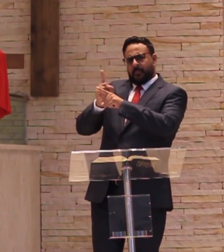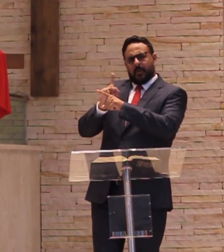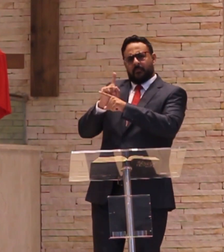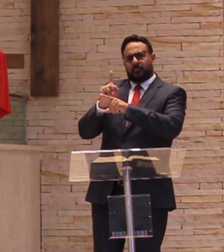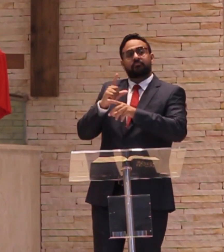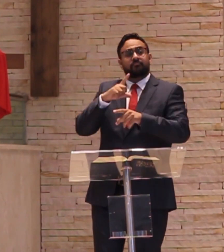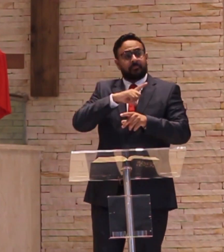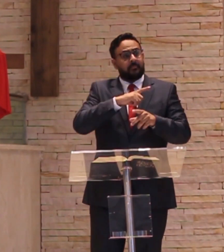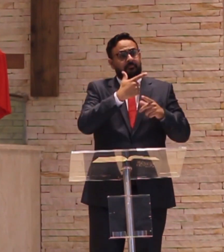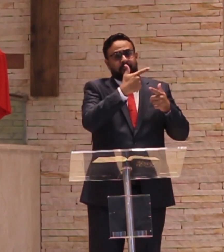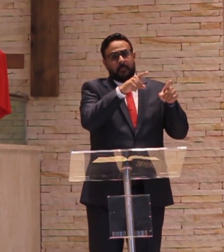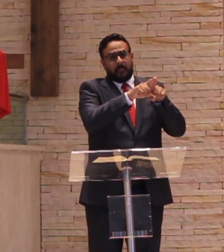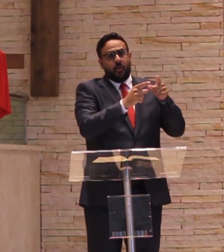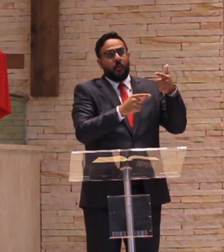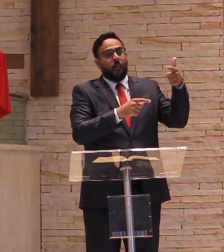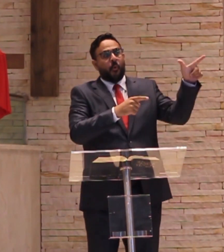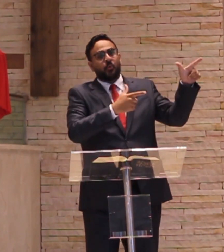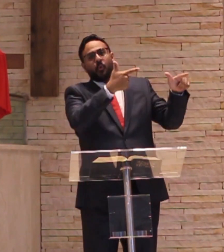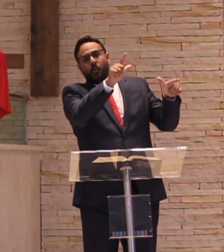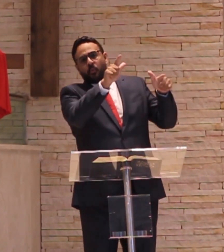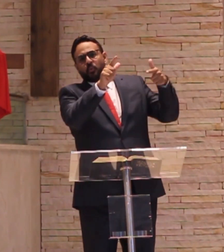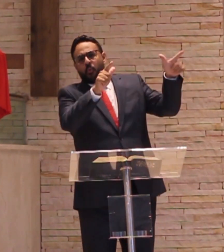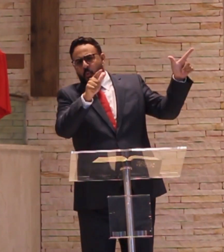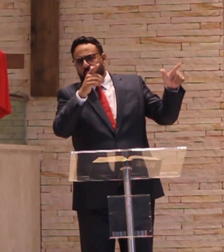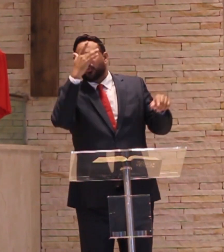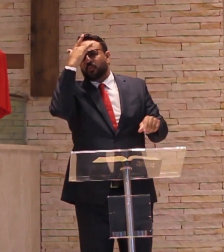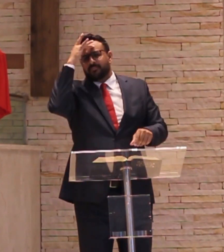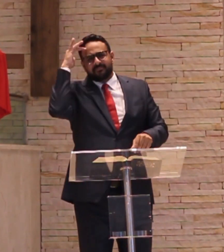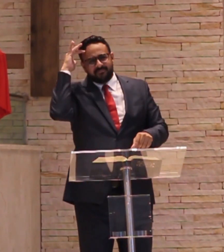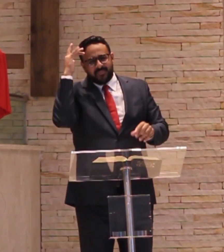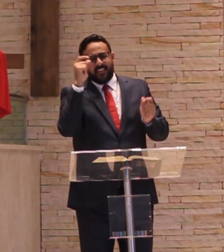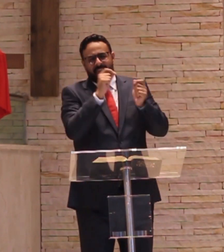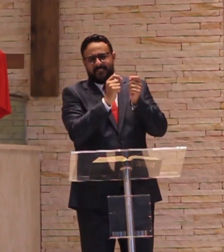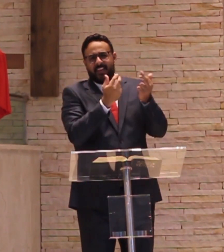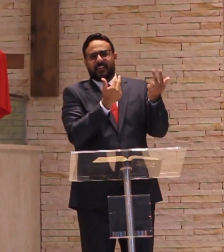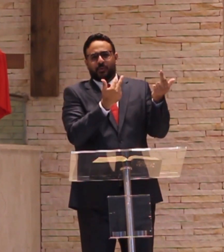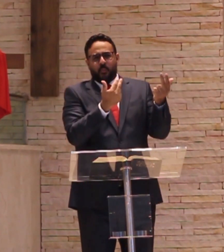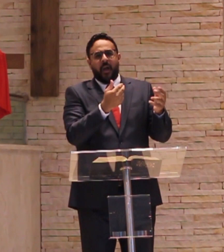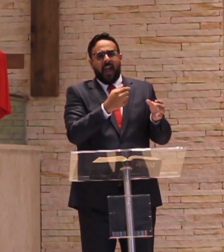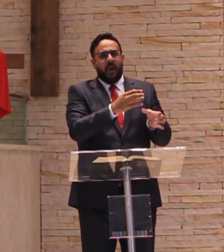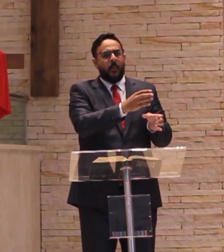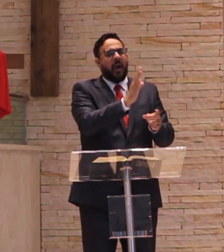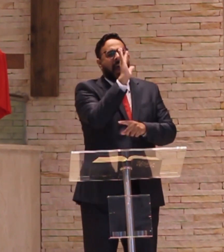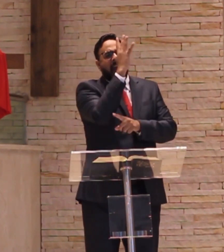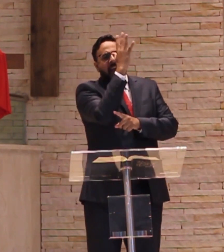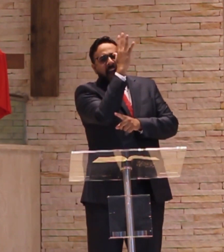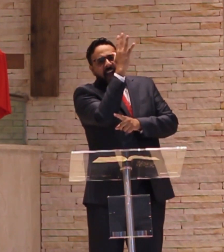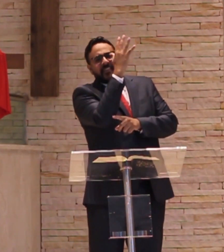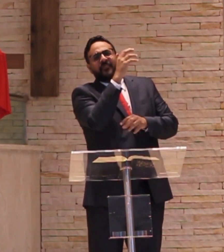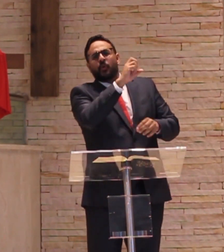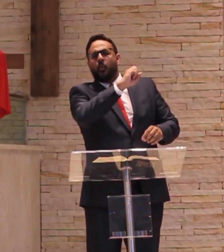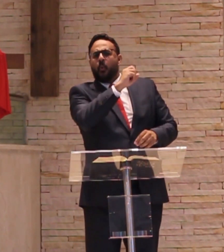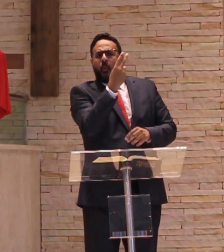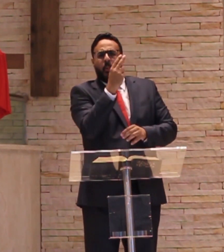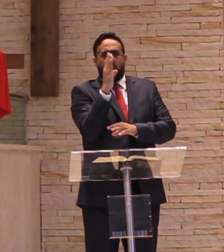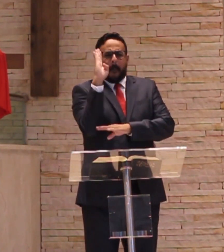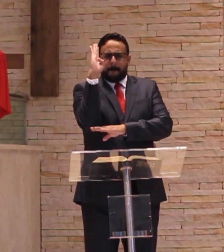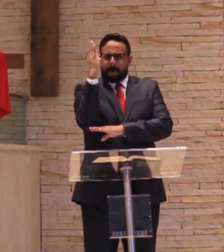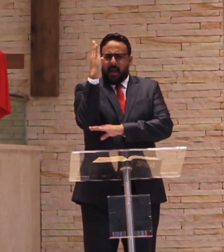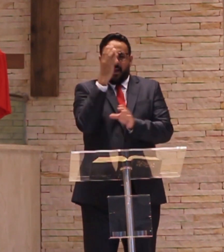os romanos, eles condenavam as pessoas, mas não só os romanos, outros povos também tinham essa